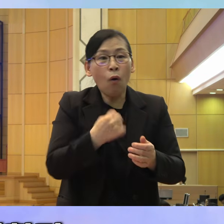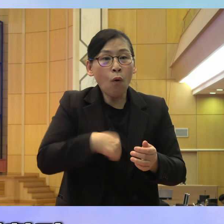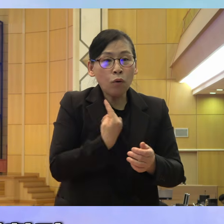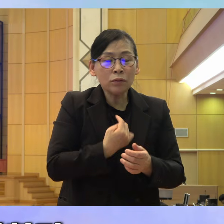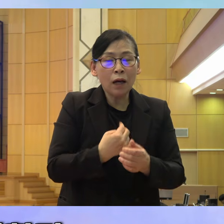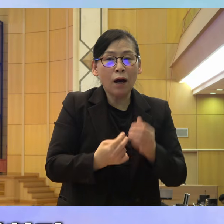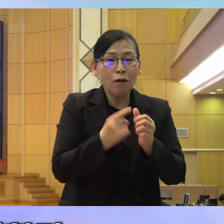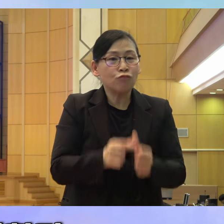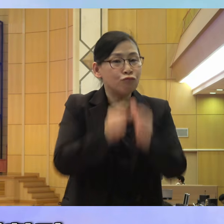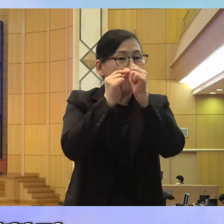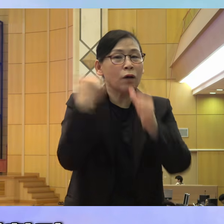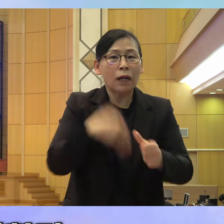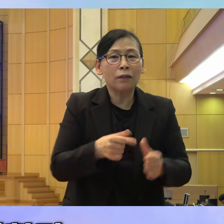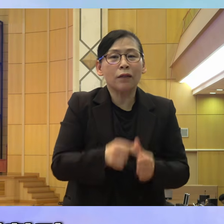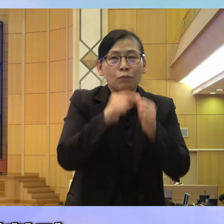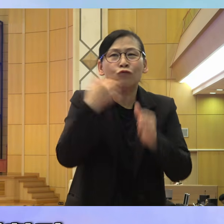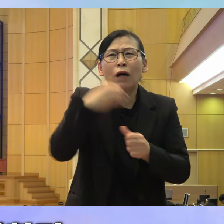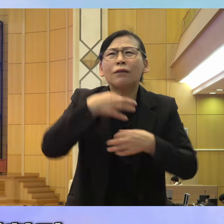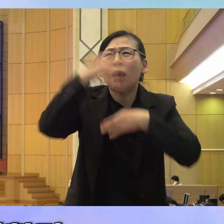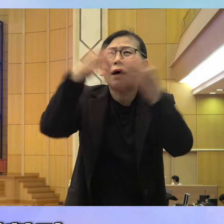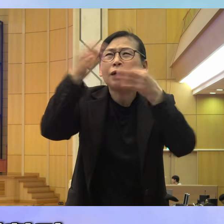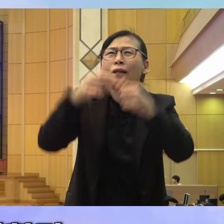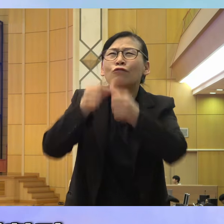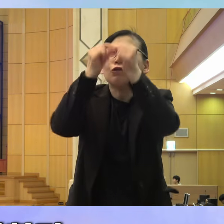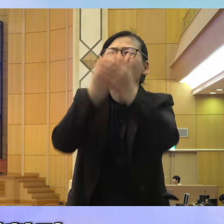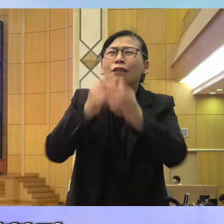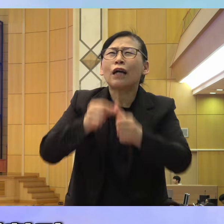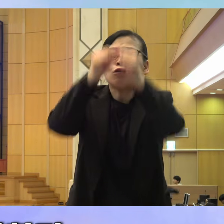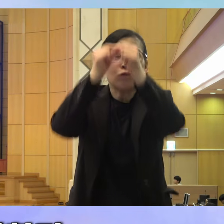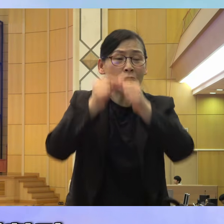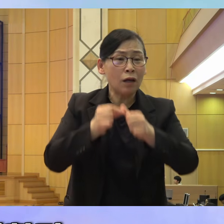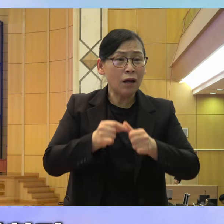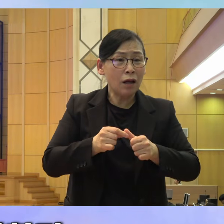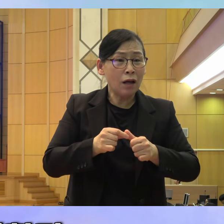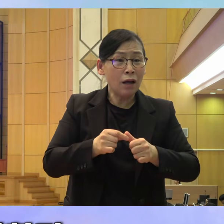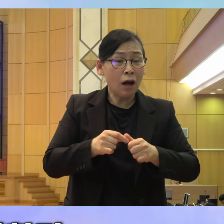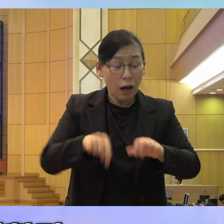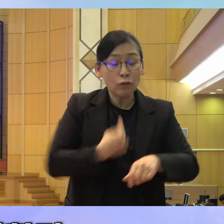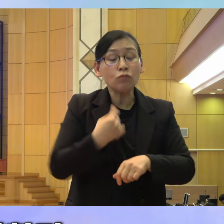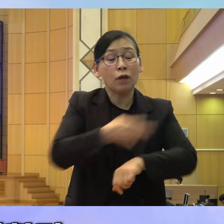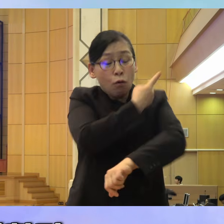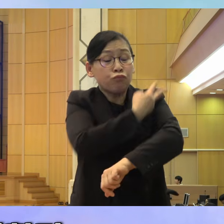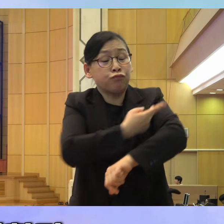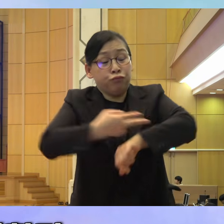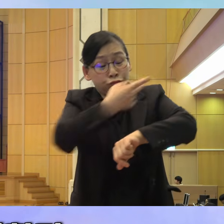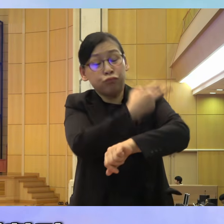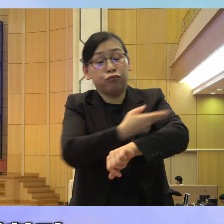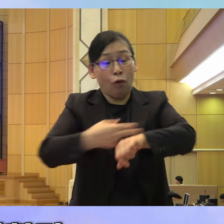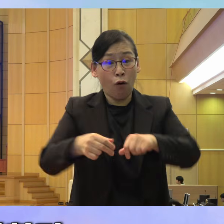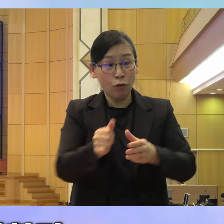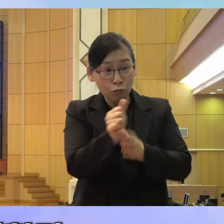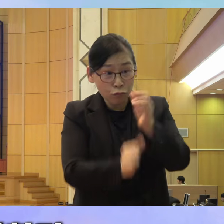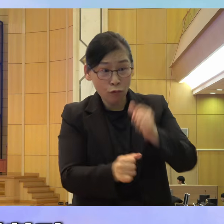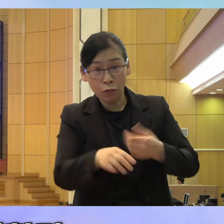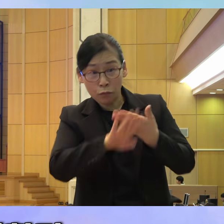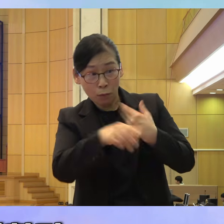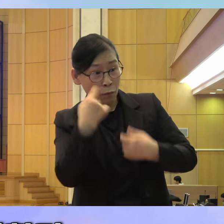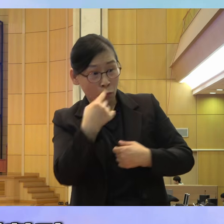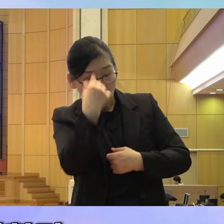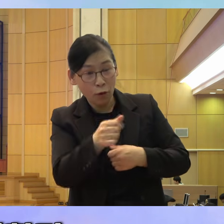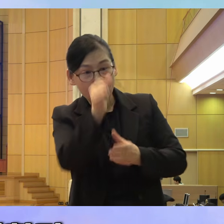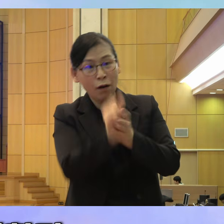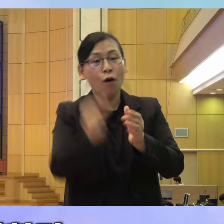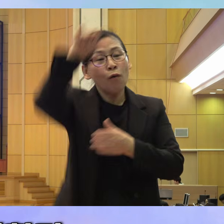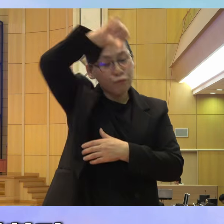거라고 하는 것이고, 그렇지 않으면 그게 물에 빠진 게 아니고 수영하는 것이야. 물에 빠졌으니까 아우 저 사람